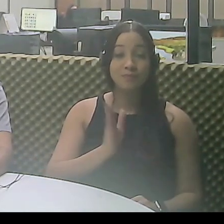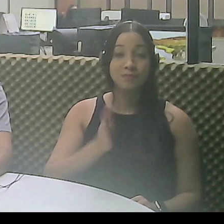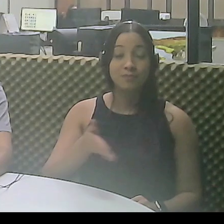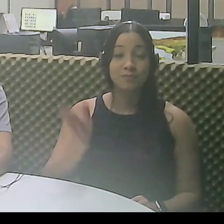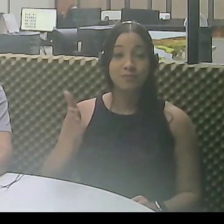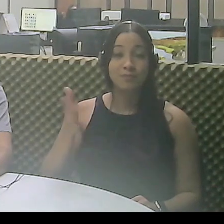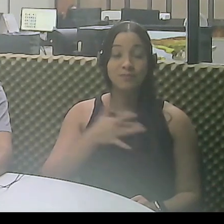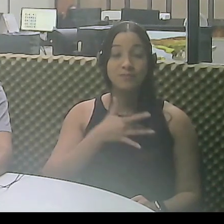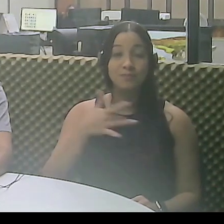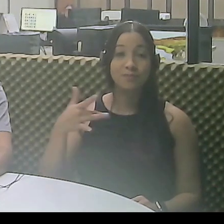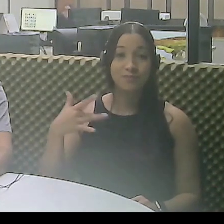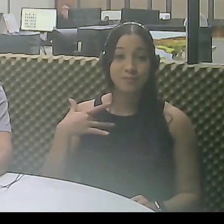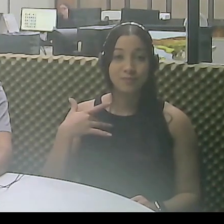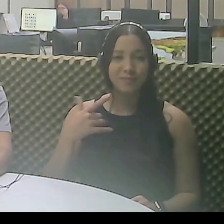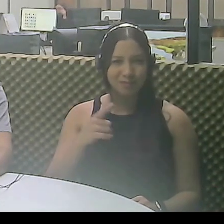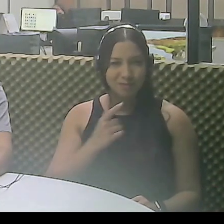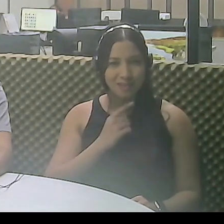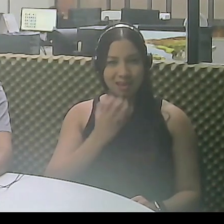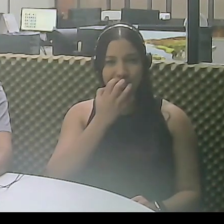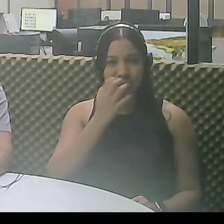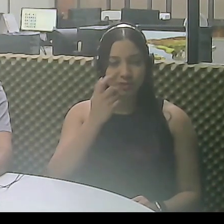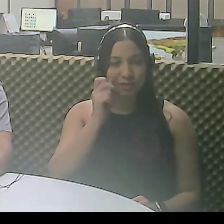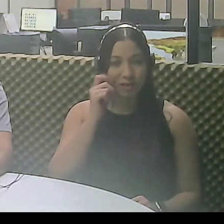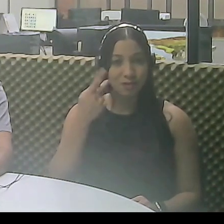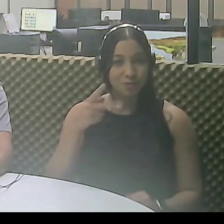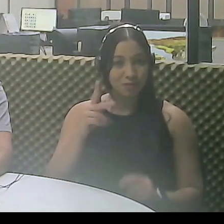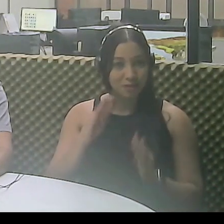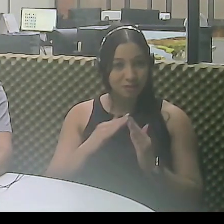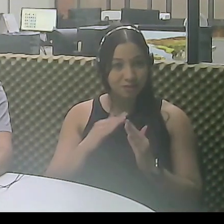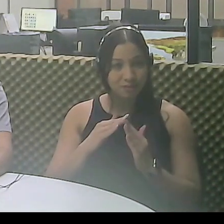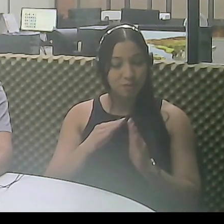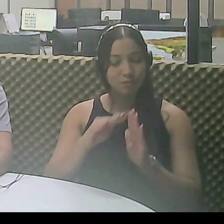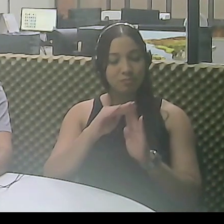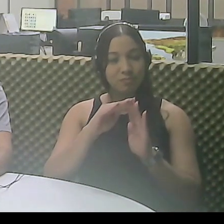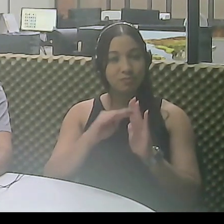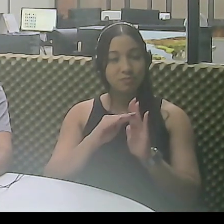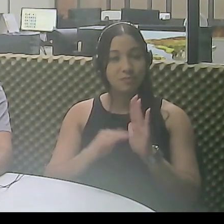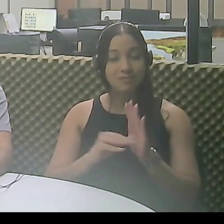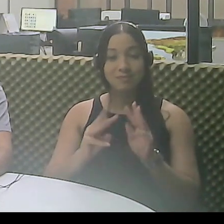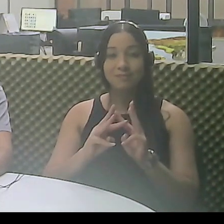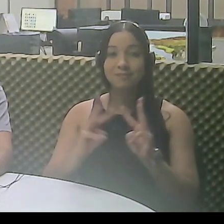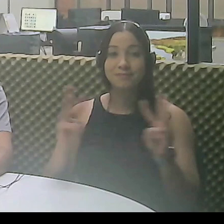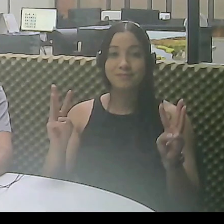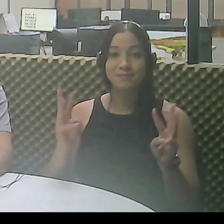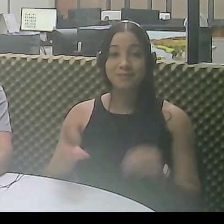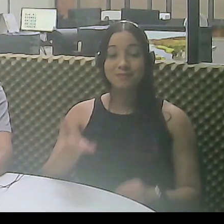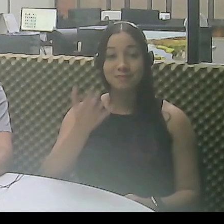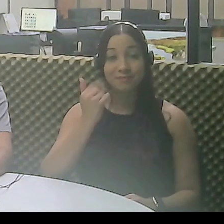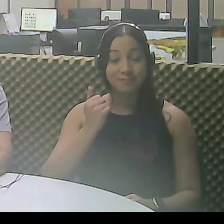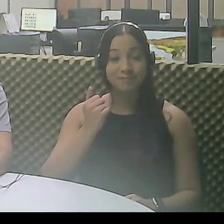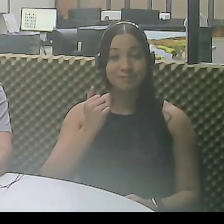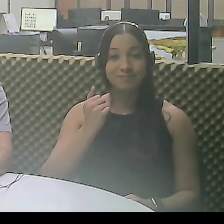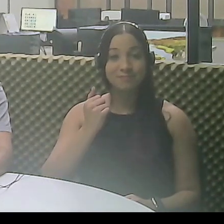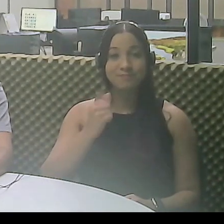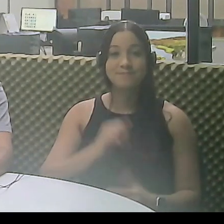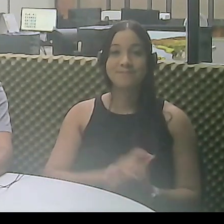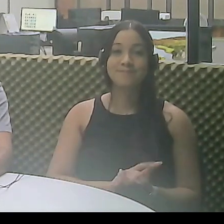animal. Mamães e papais de pets, toda a programação está disponível em nosso site. Bora participar?